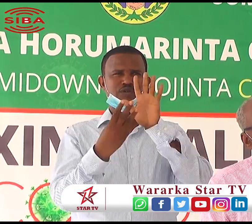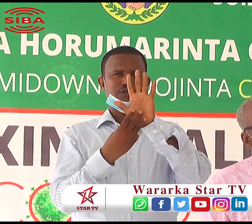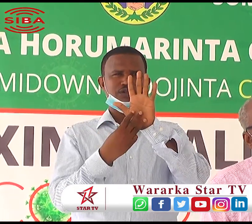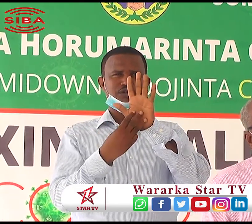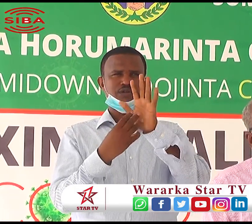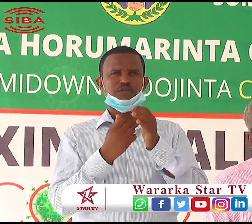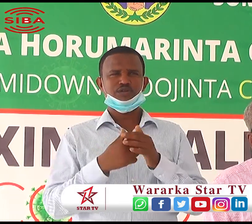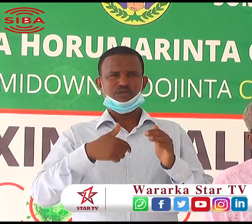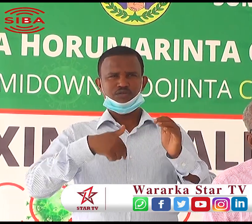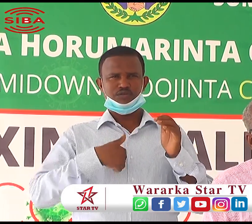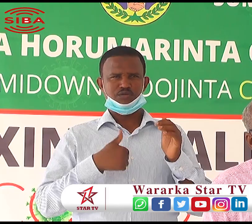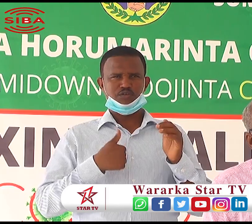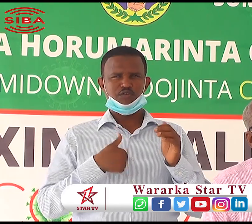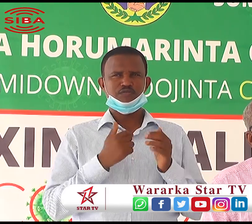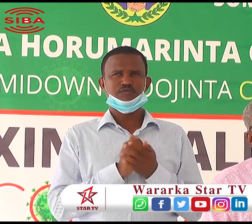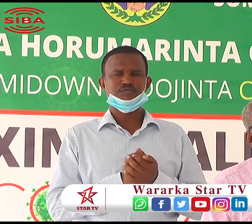108 qof